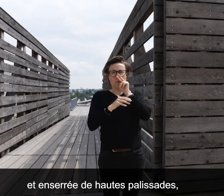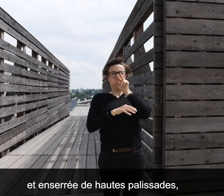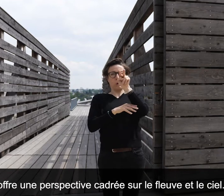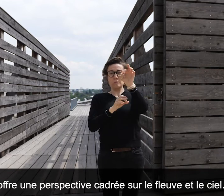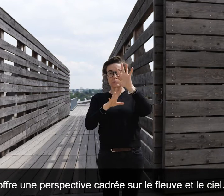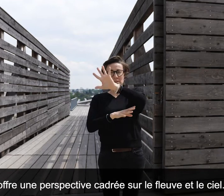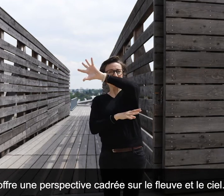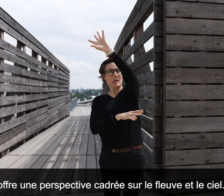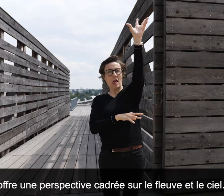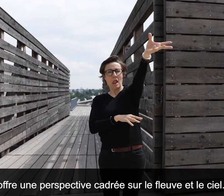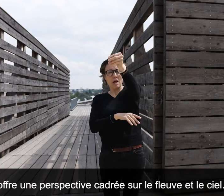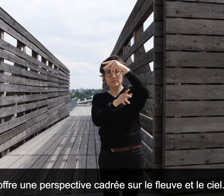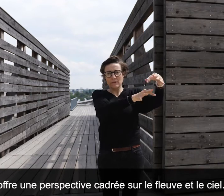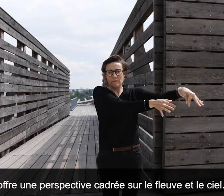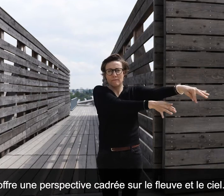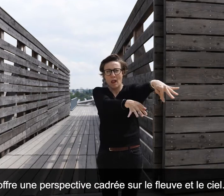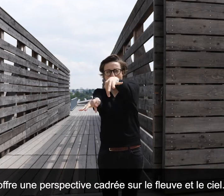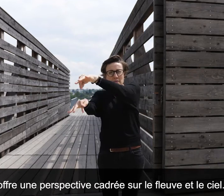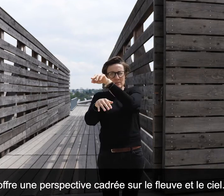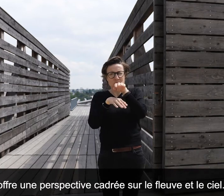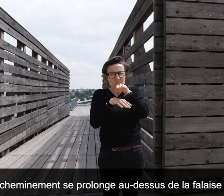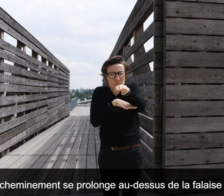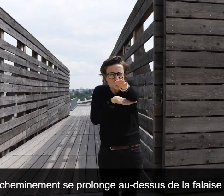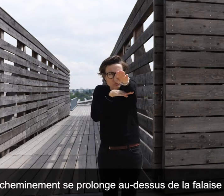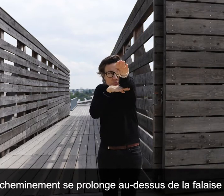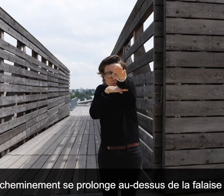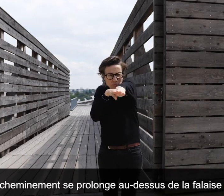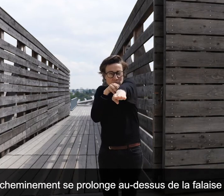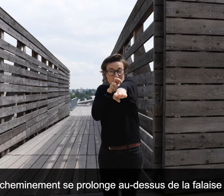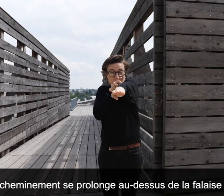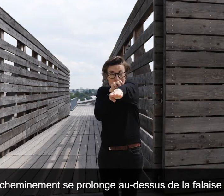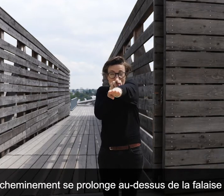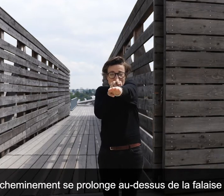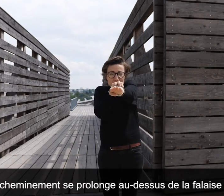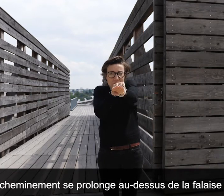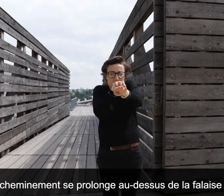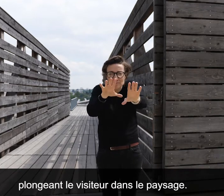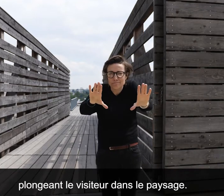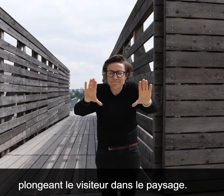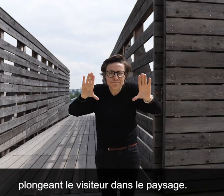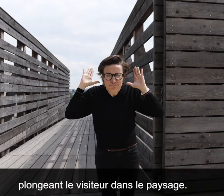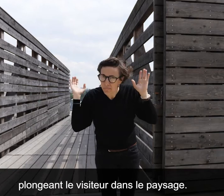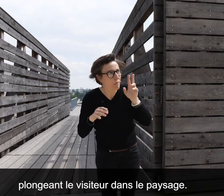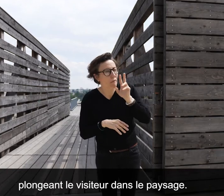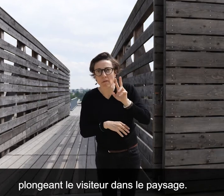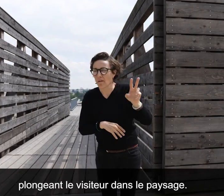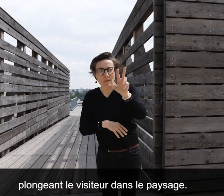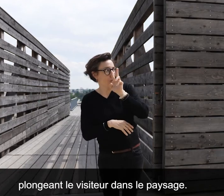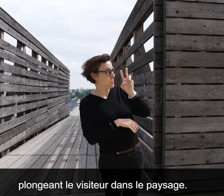cadrés sur le fleuve et le ciel ce cheminement se prolonge au dessus de la falaise plongeant le visiteur dans le paysage